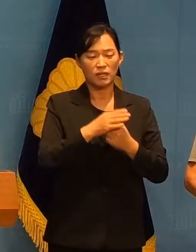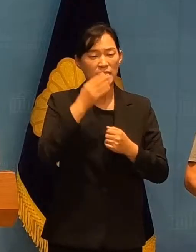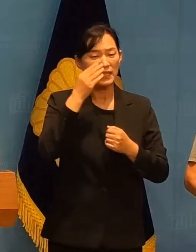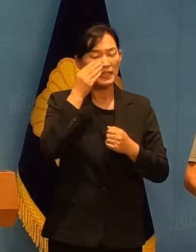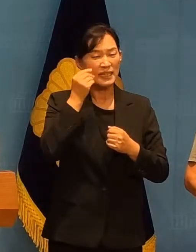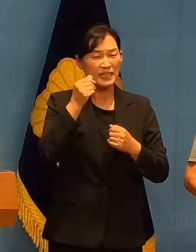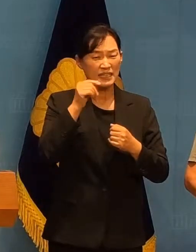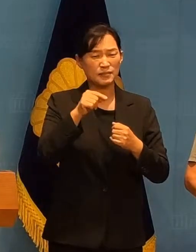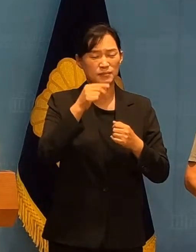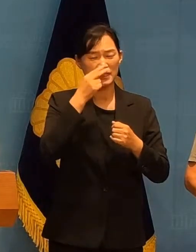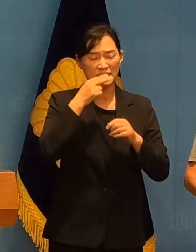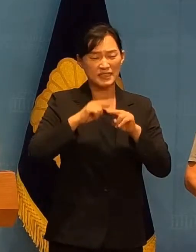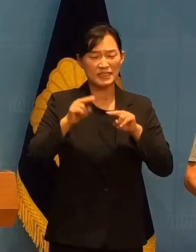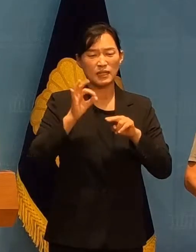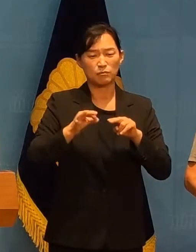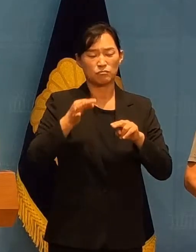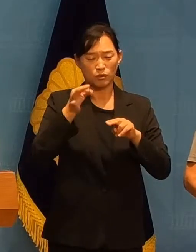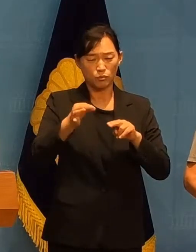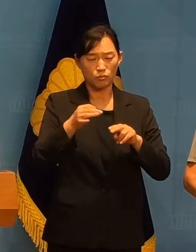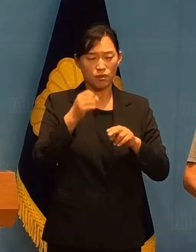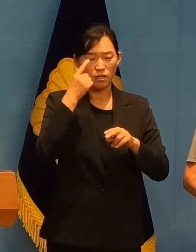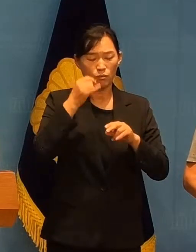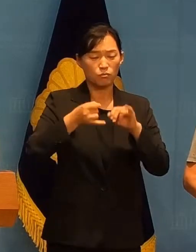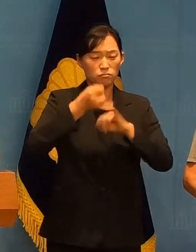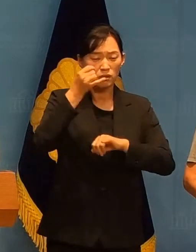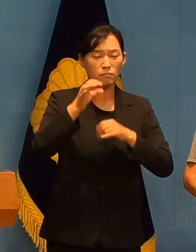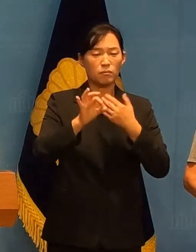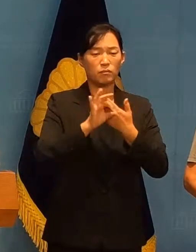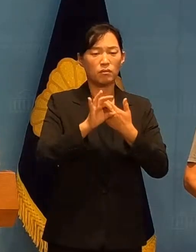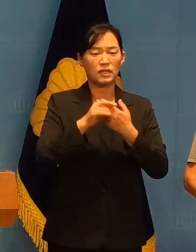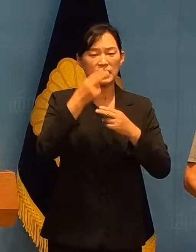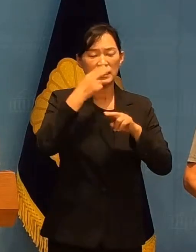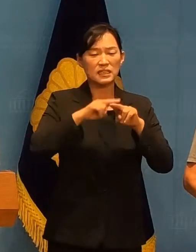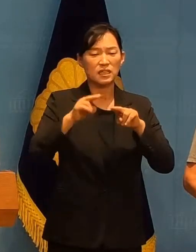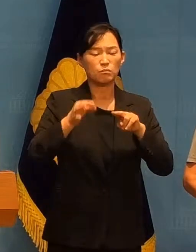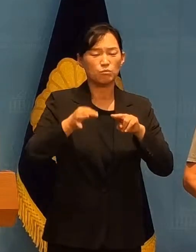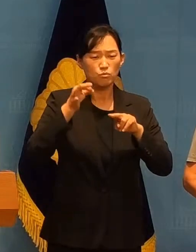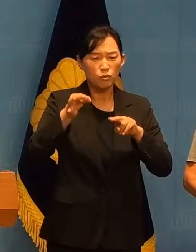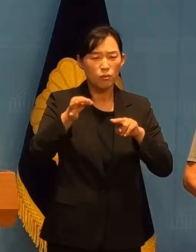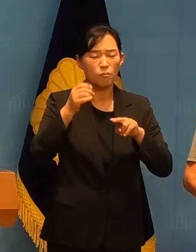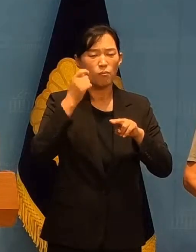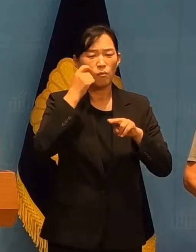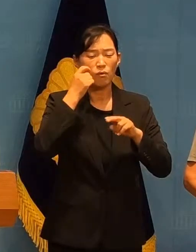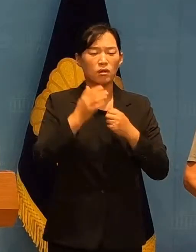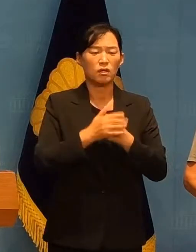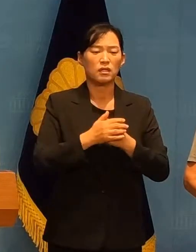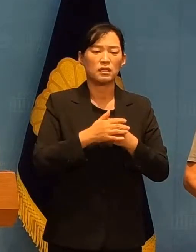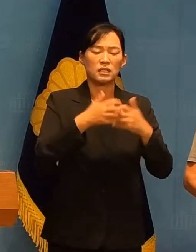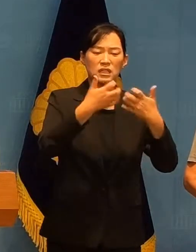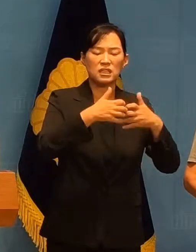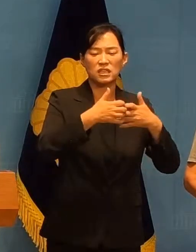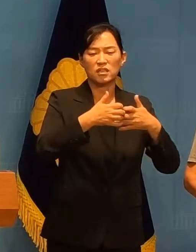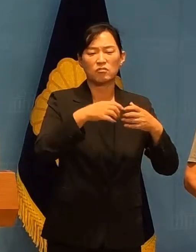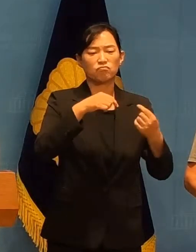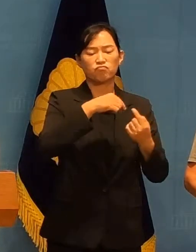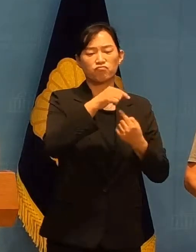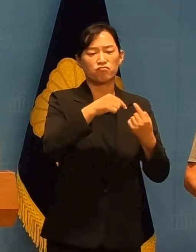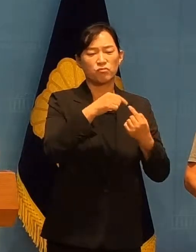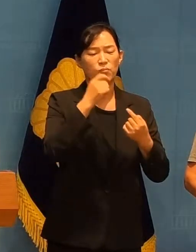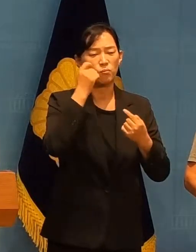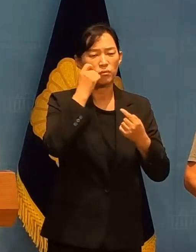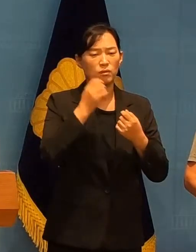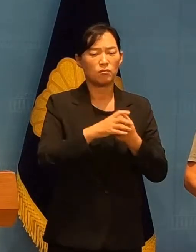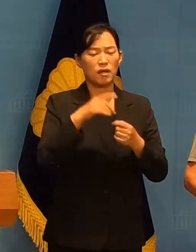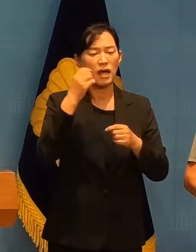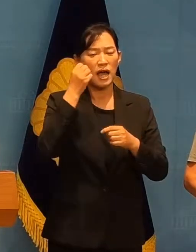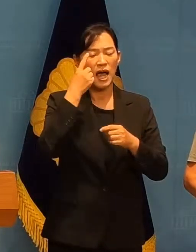내고 일을 하다가 체불이 되면 주유소에 밀린 기름값을 못 줘 장비 운행을 멈추어야 하고 할부금을